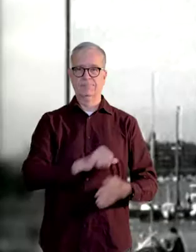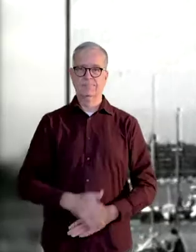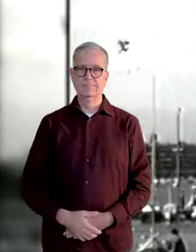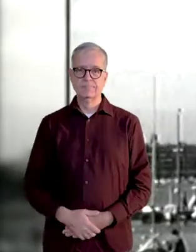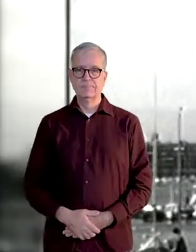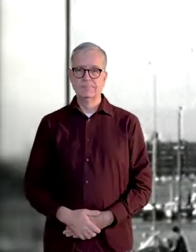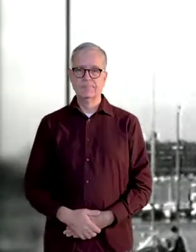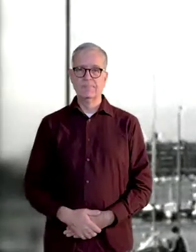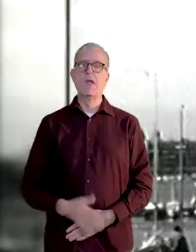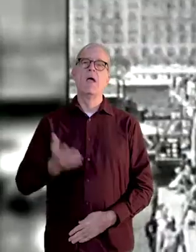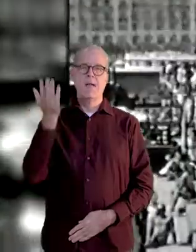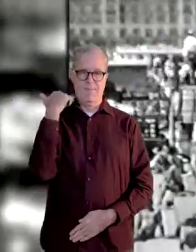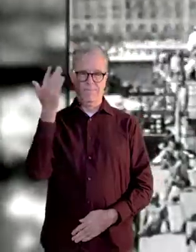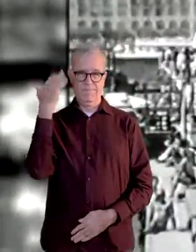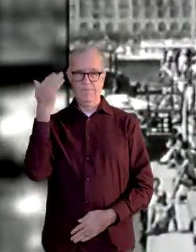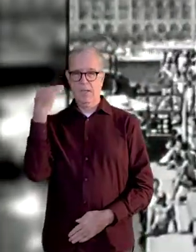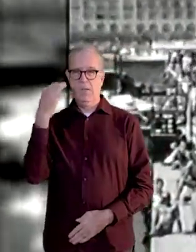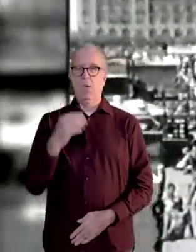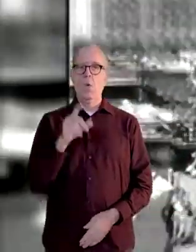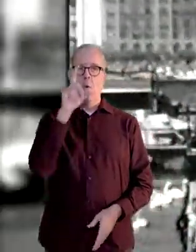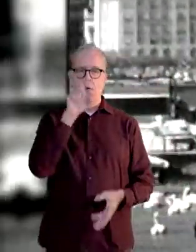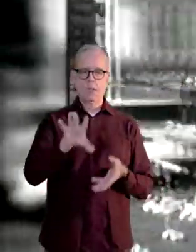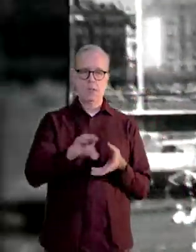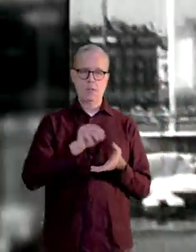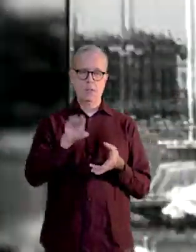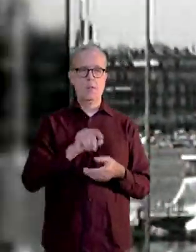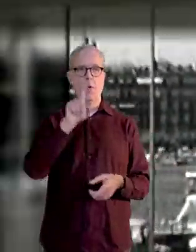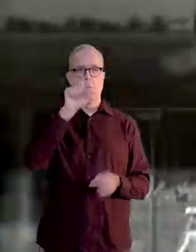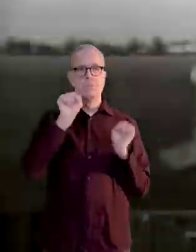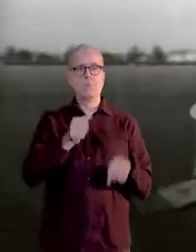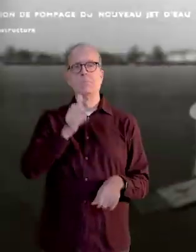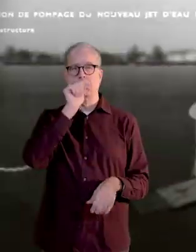Pendant plusieurs décennies, le jet d'eau était raccordé au réseau d'eau potable.